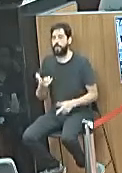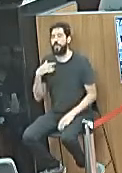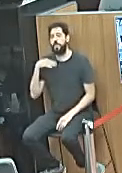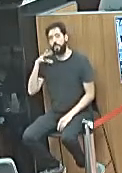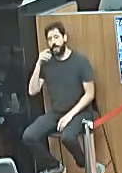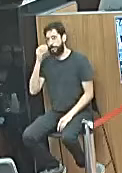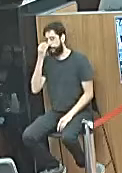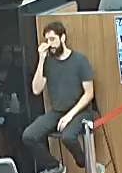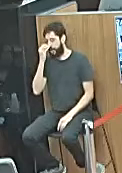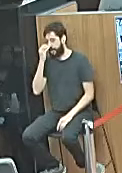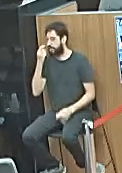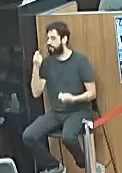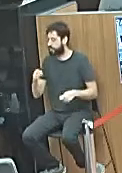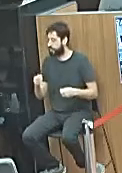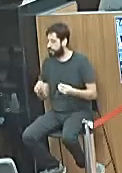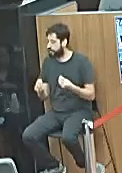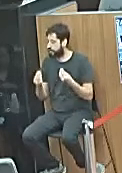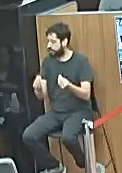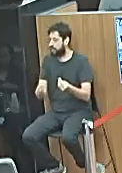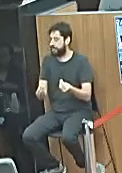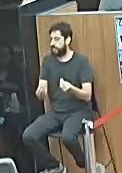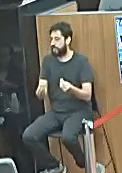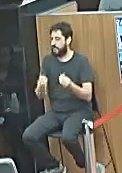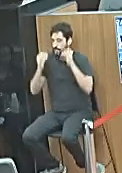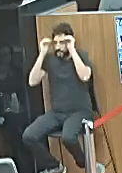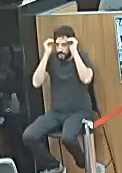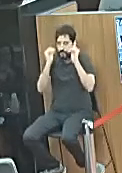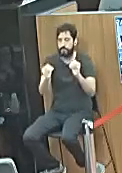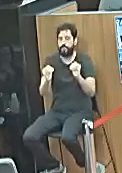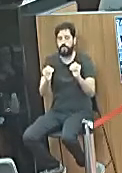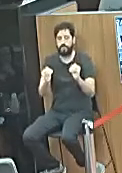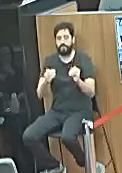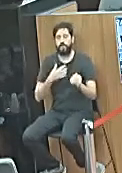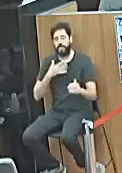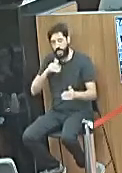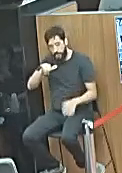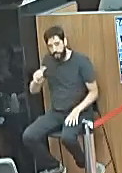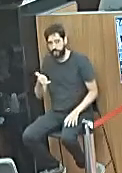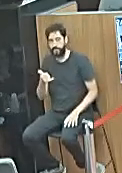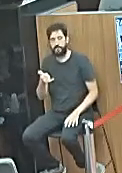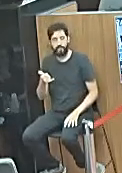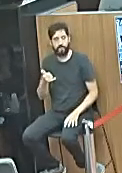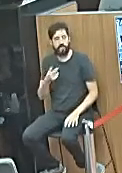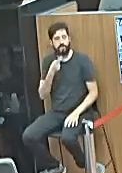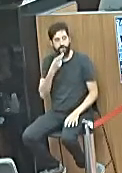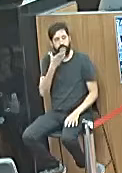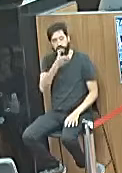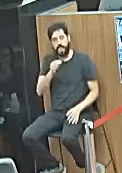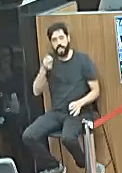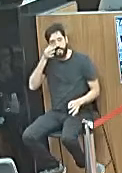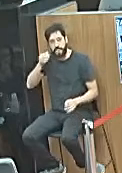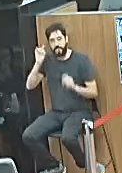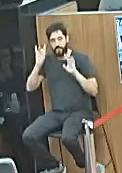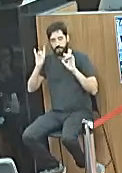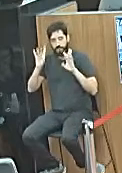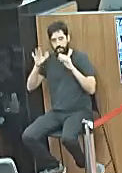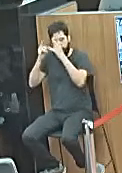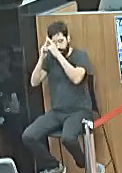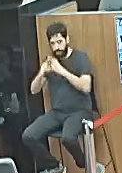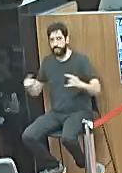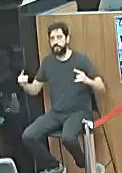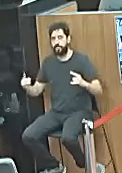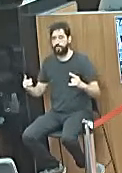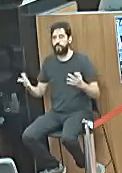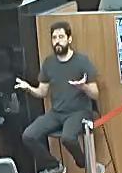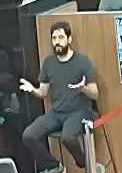merece nessa dignidade né e eu quero aproveitar e fazer corar schulle pedir atenção especial aos circos